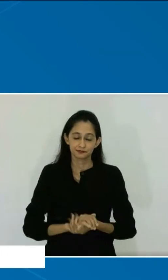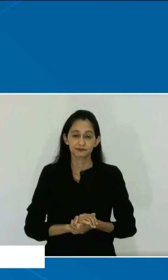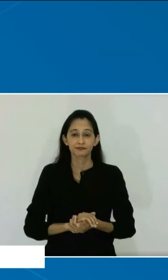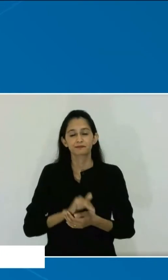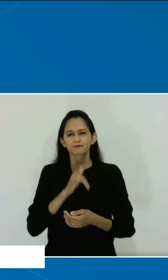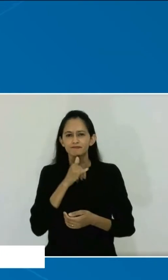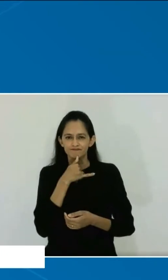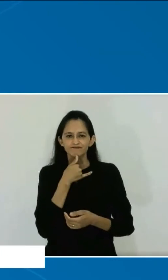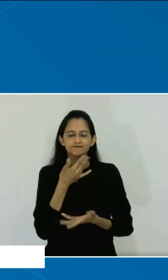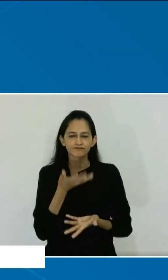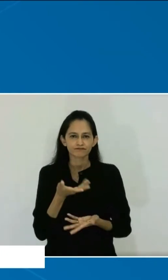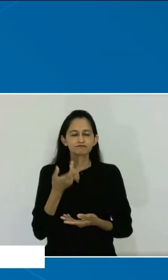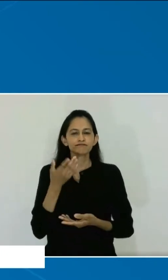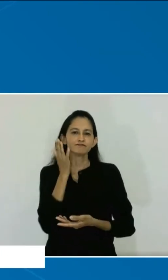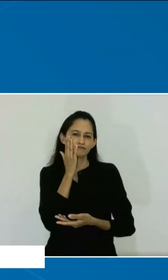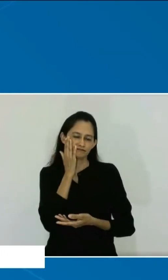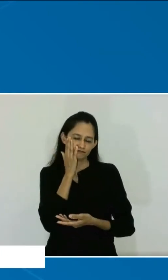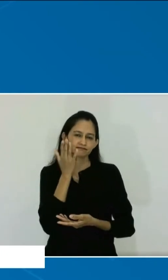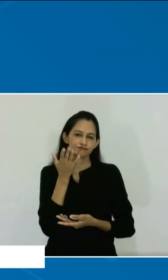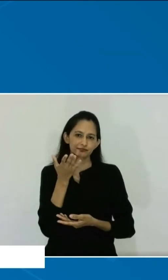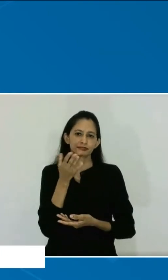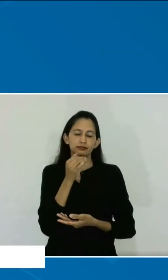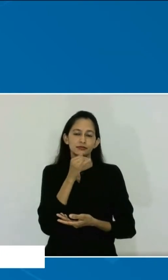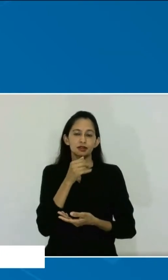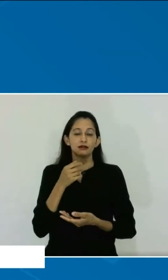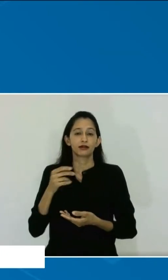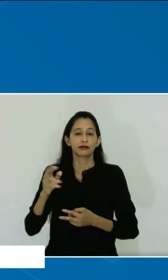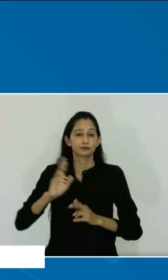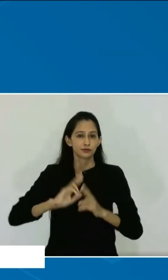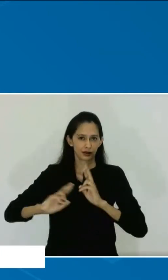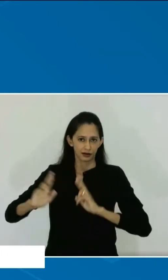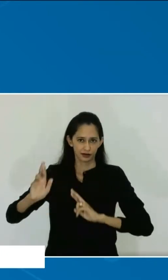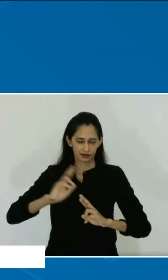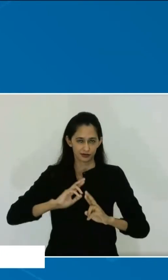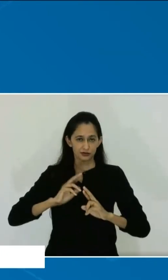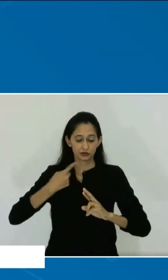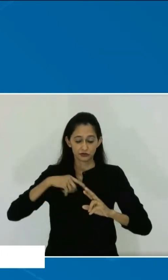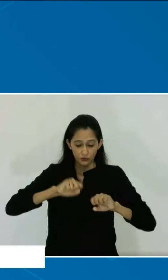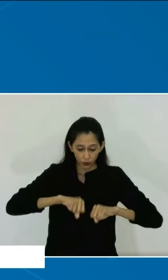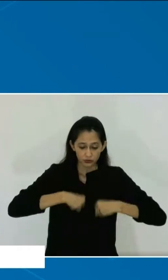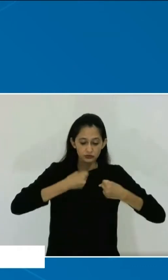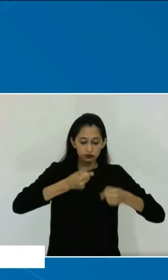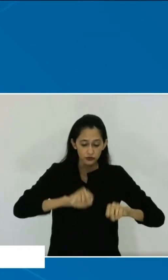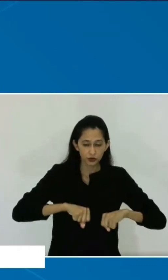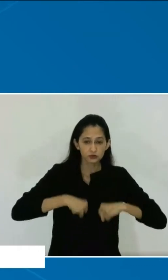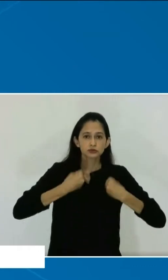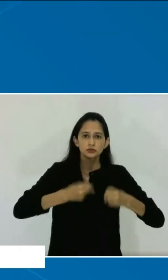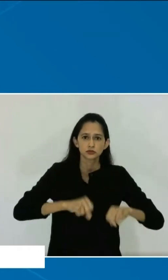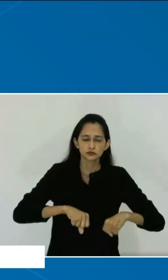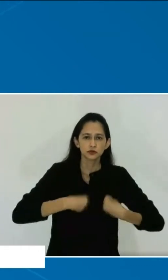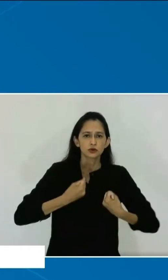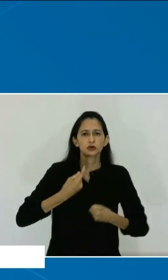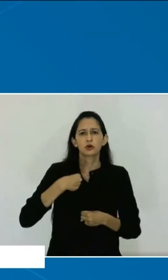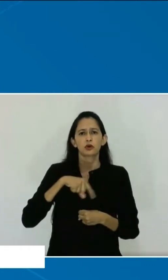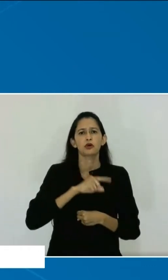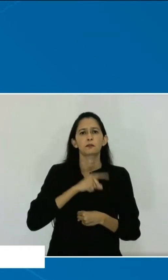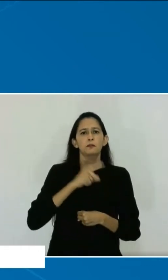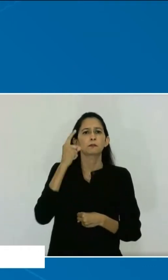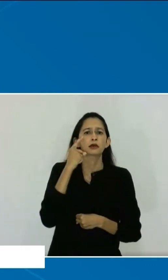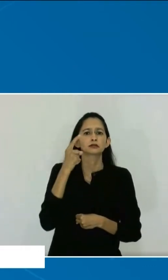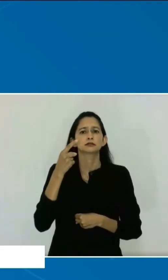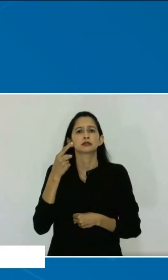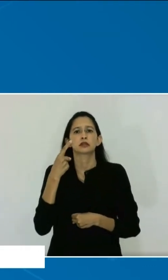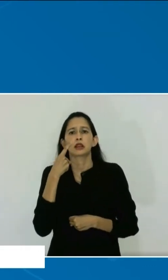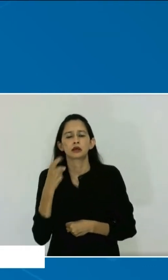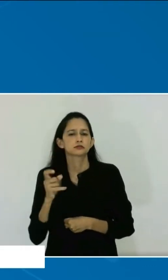Infelizmente, o retorno que a gente recebe de todo esse esforço, e é claro que a gente não fez isso pensando em retorno,